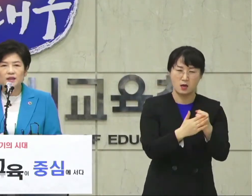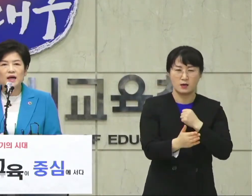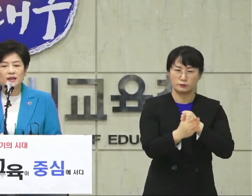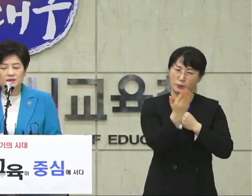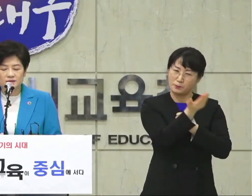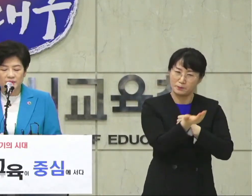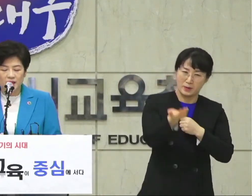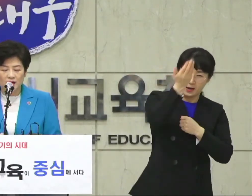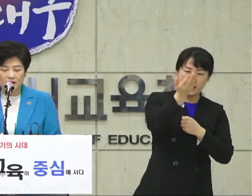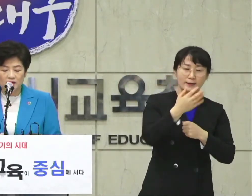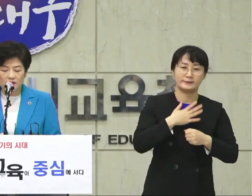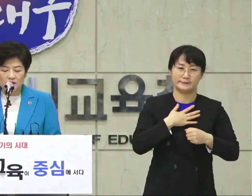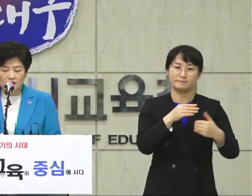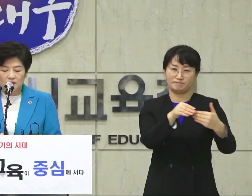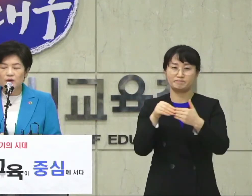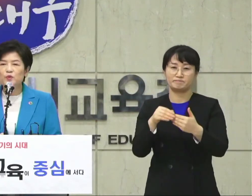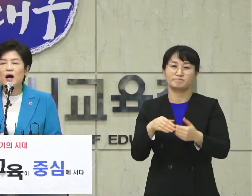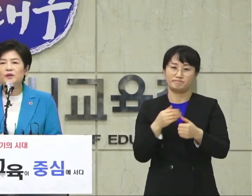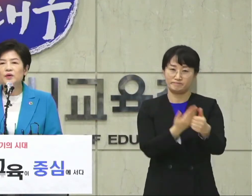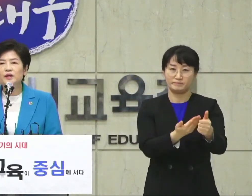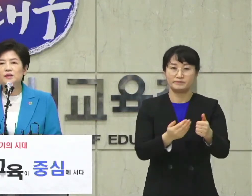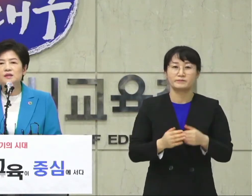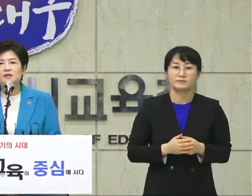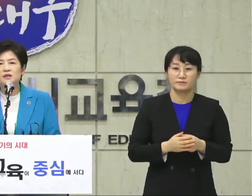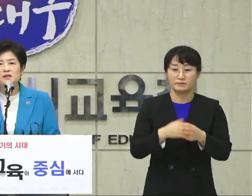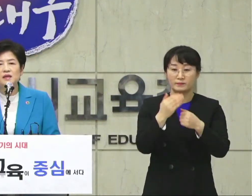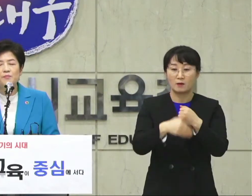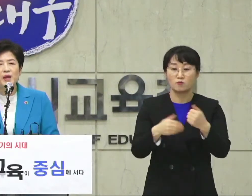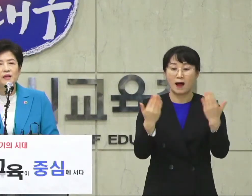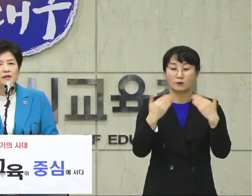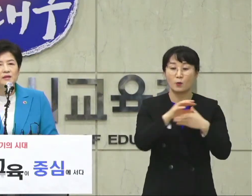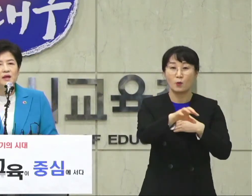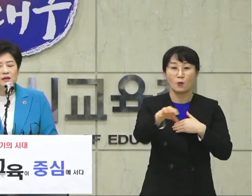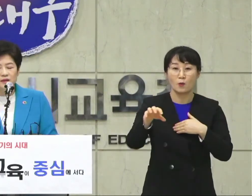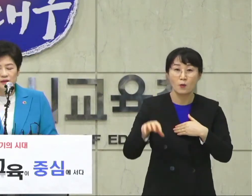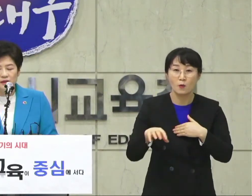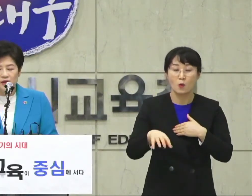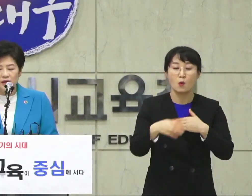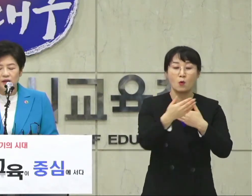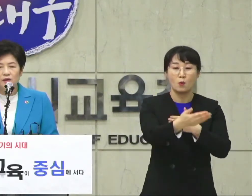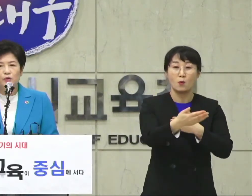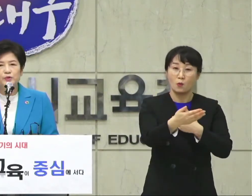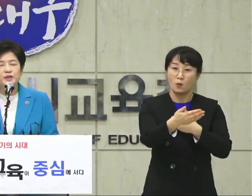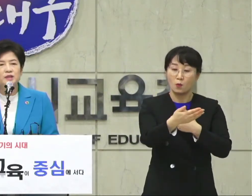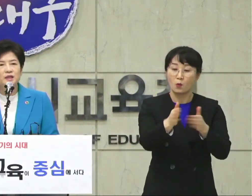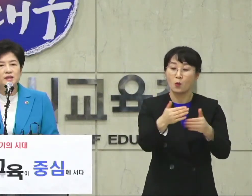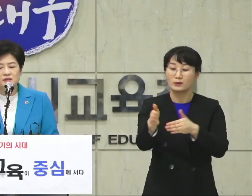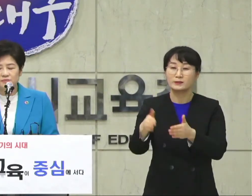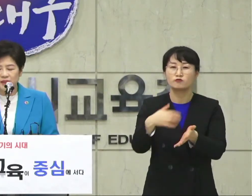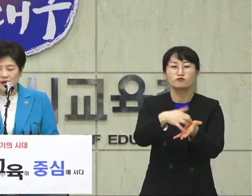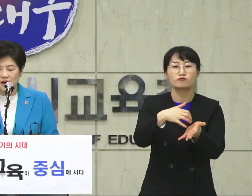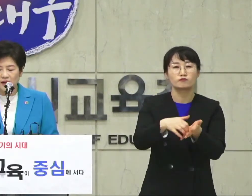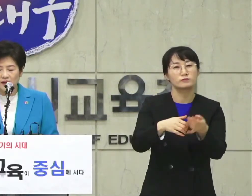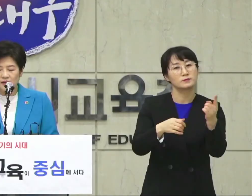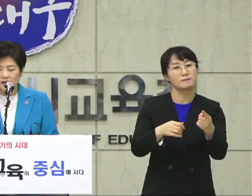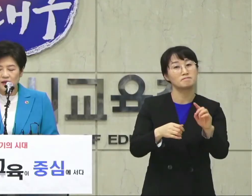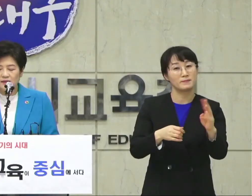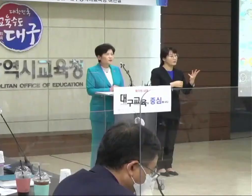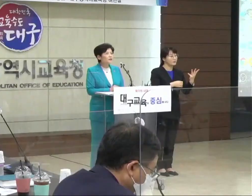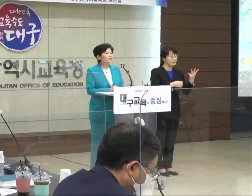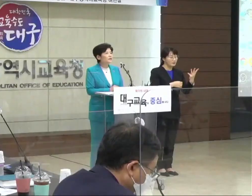도약을 견인하겠습니다. 대구 학교에는 1,300여 개의 교실이